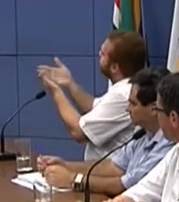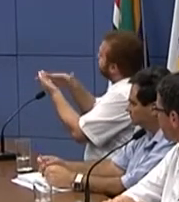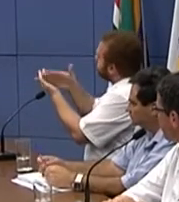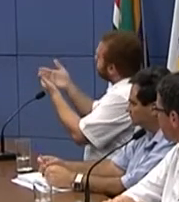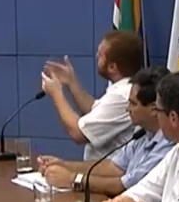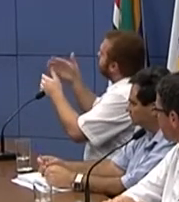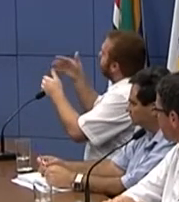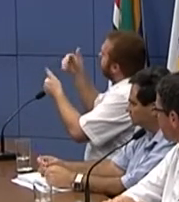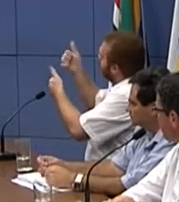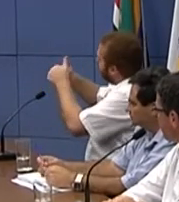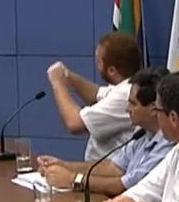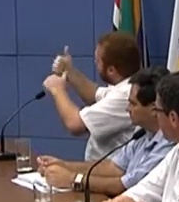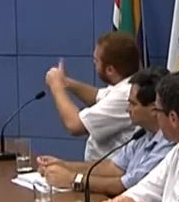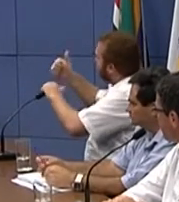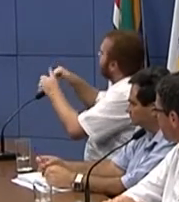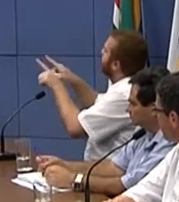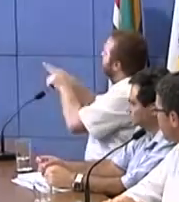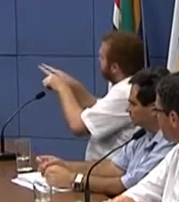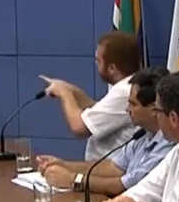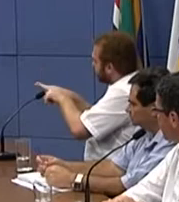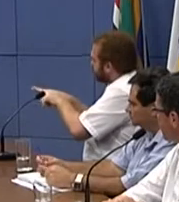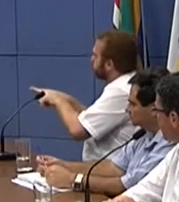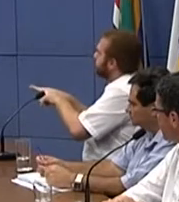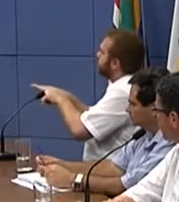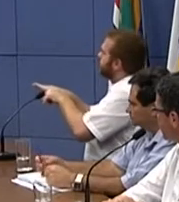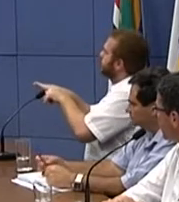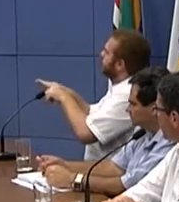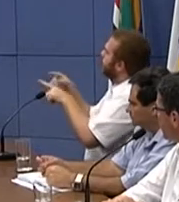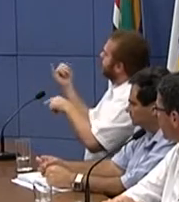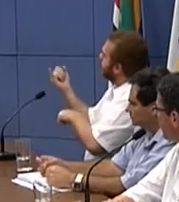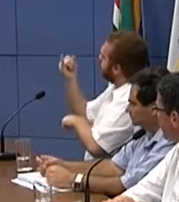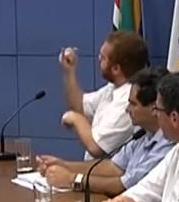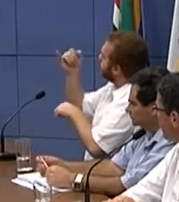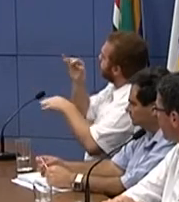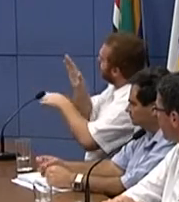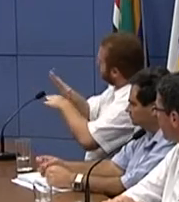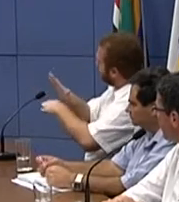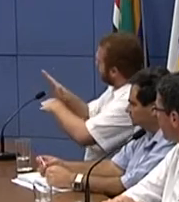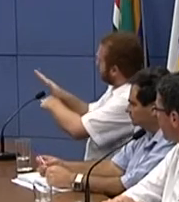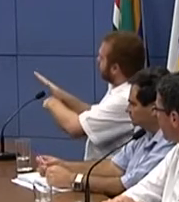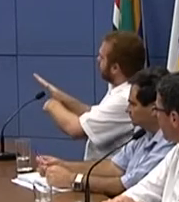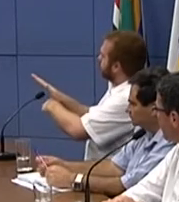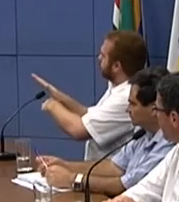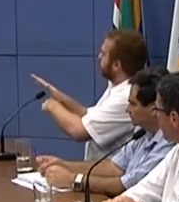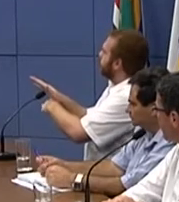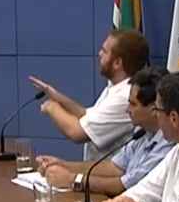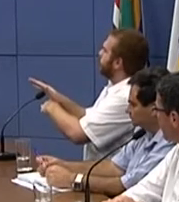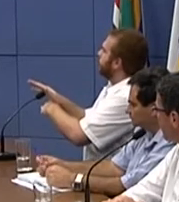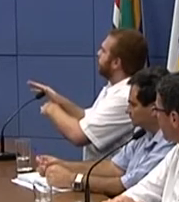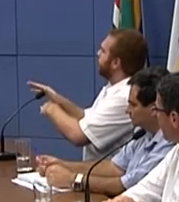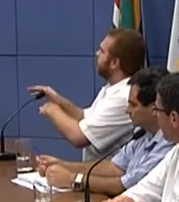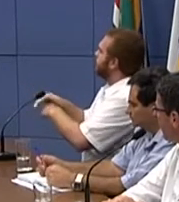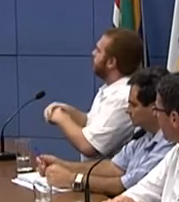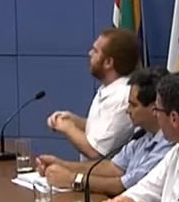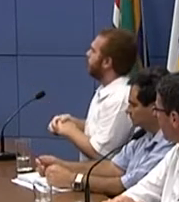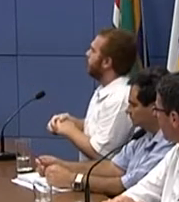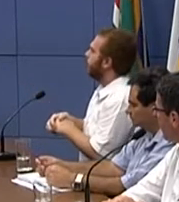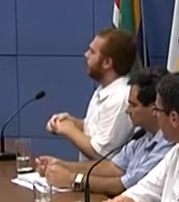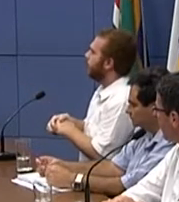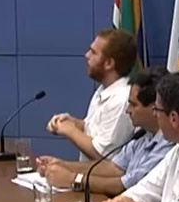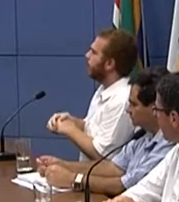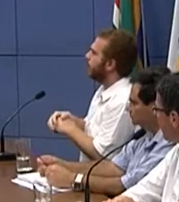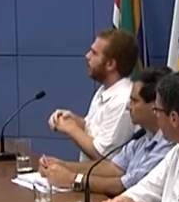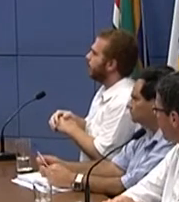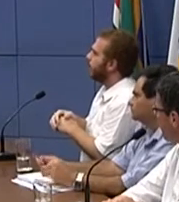Os ouvintes precisam de intérpretes de qualidade, que isso é muito importante para poder estar assessorando os